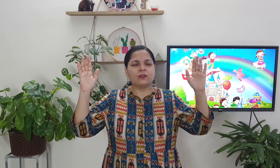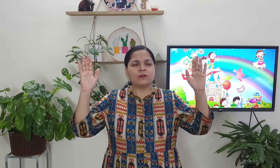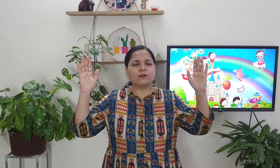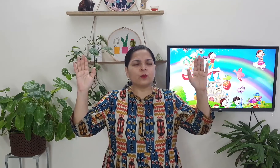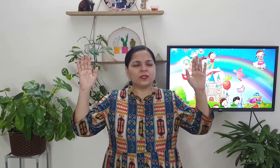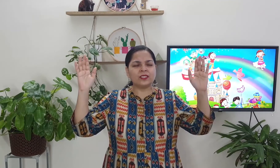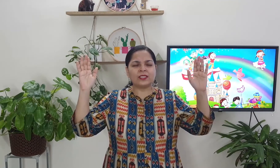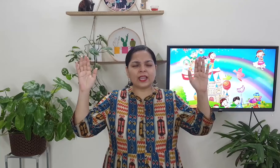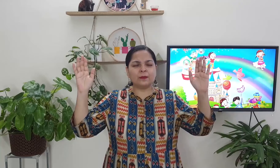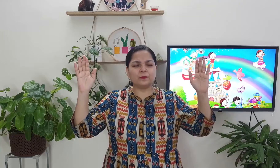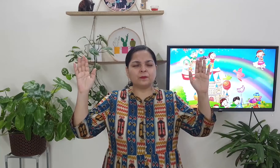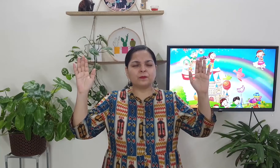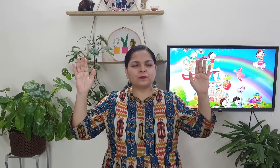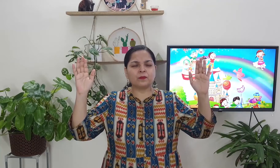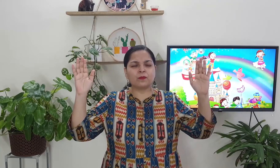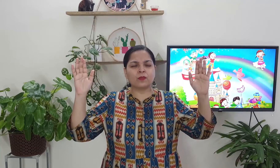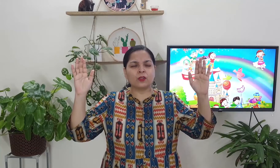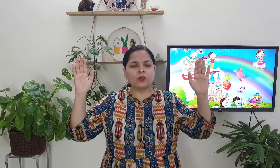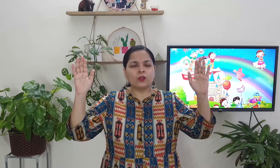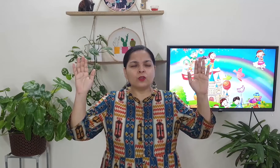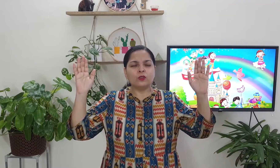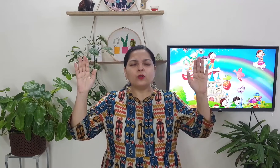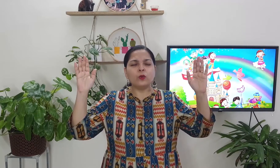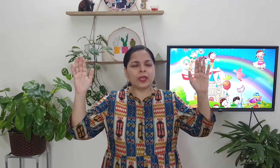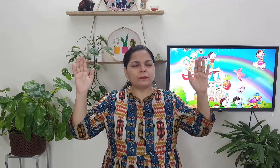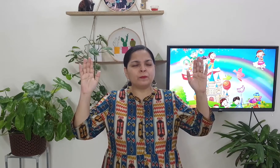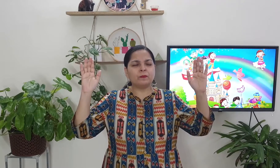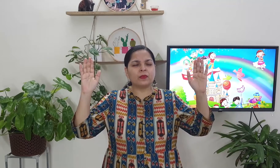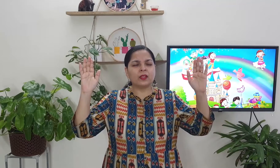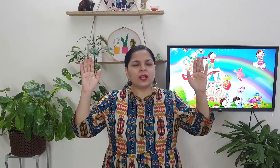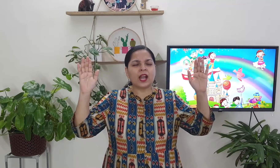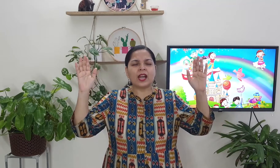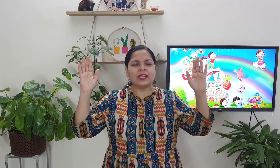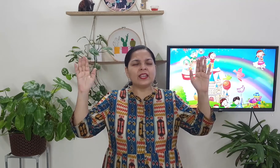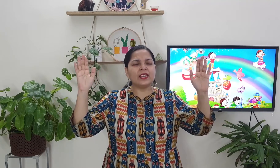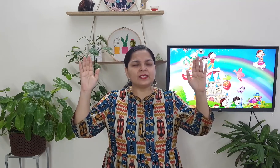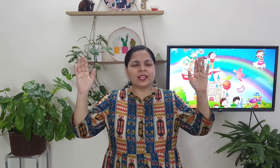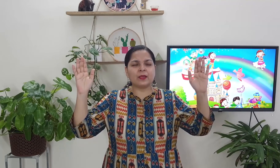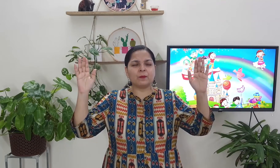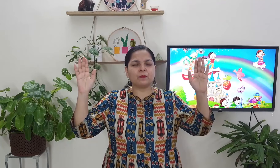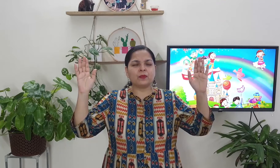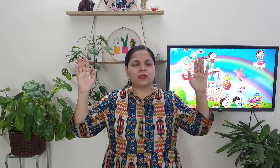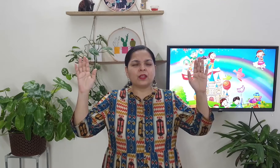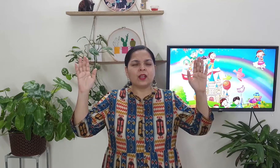இன்றையிலிருந்து அவராலும் அவரிலும் எனக்கு நித்திய ஜீவன் உண்டு. நான் மறுபடியும்